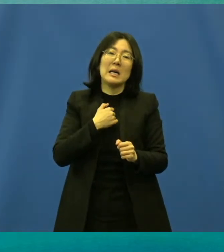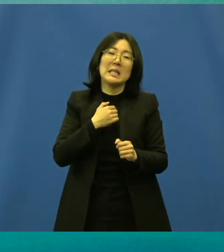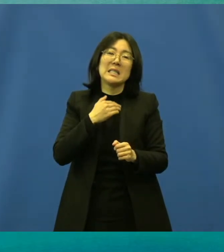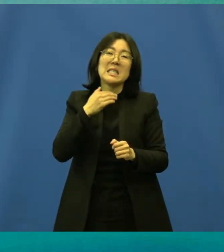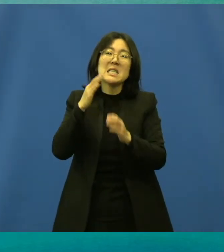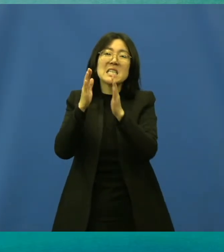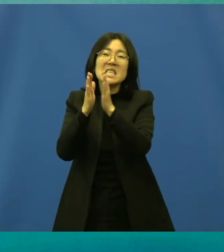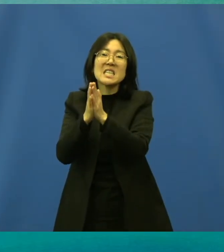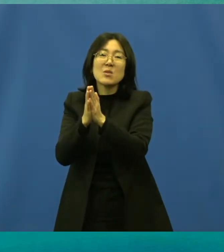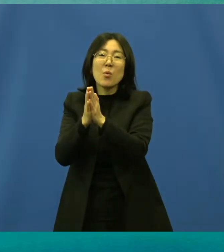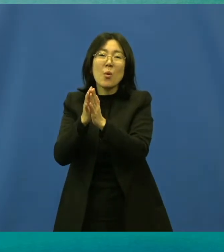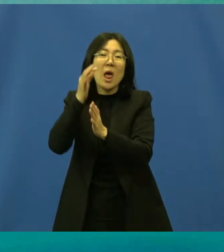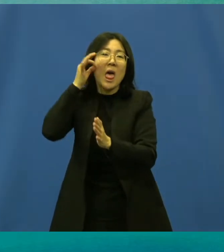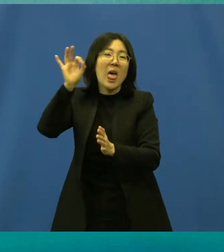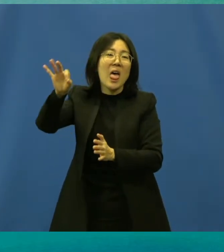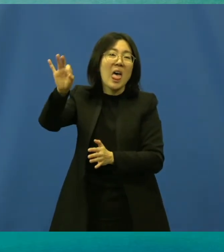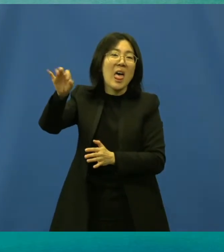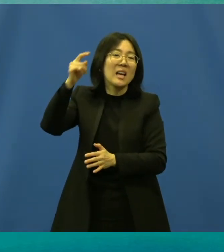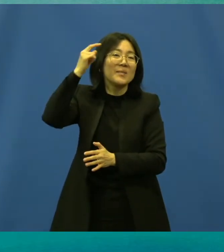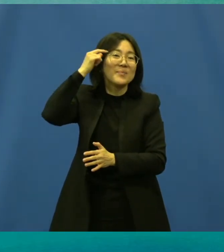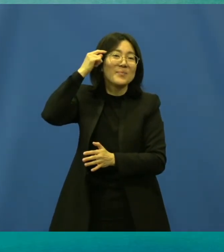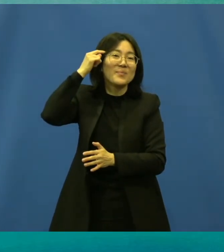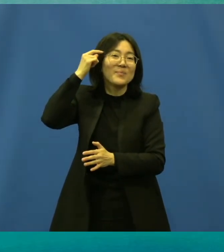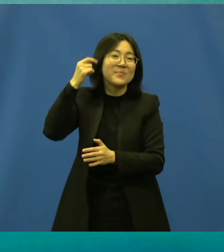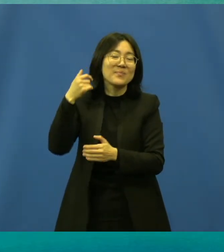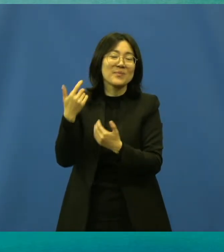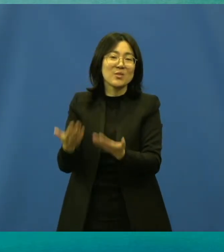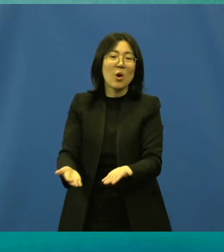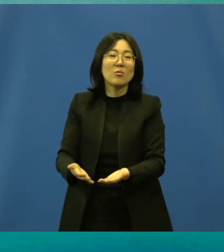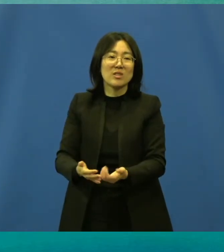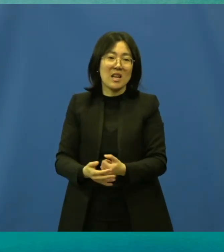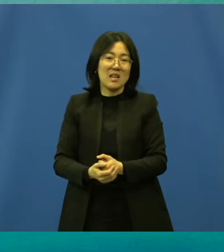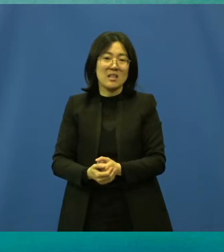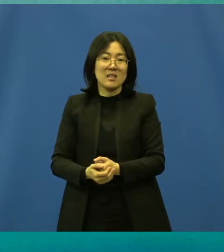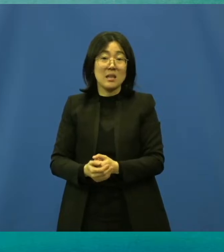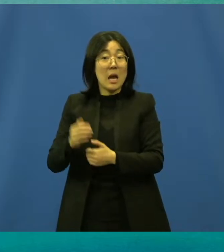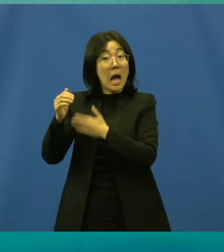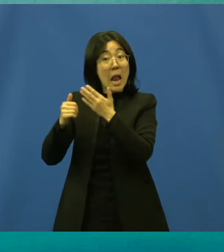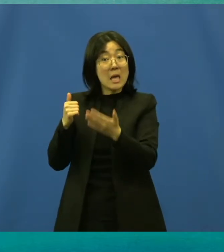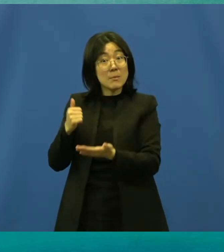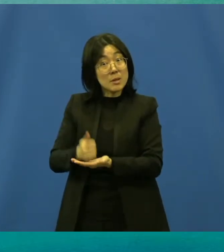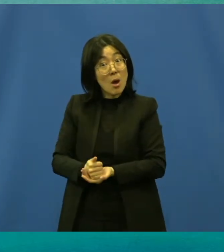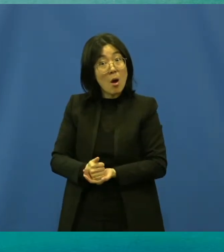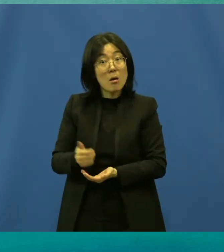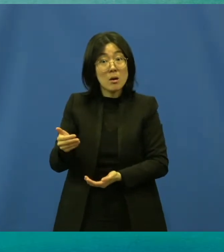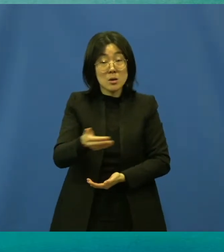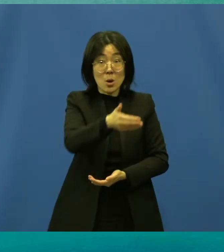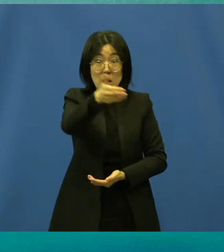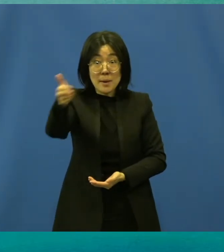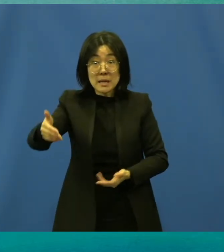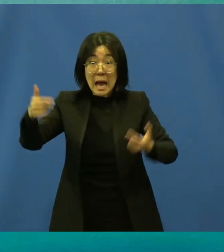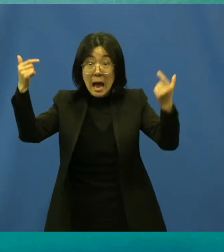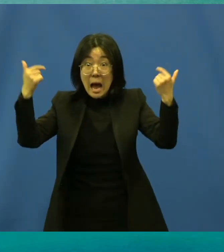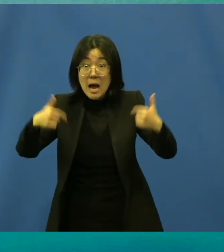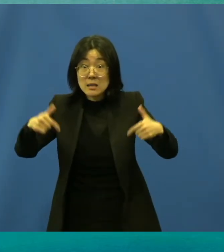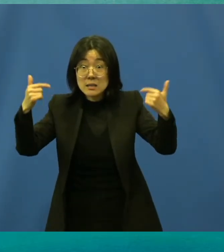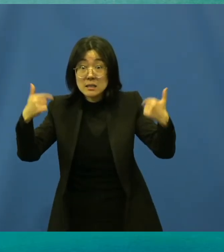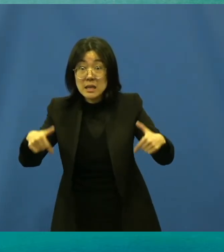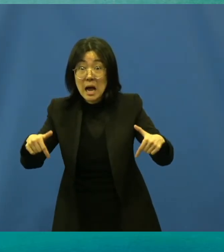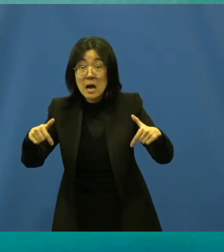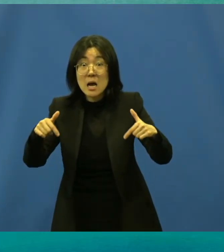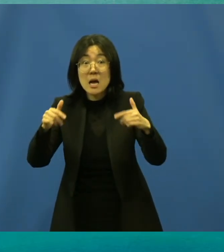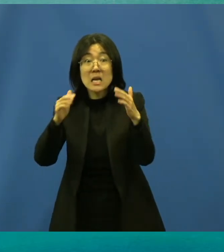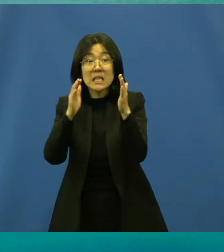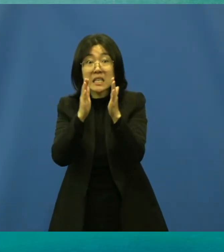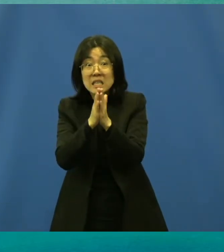하나님은 계속 기도하라는 사인을 주십니다. 여러분 하나님이 기도하라는 사인을 주실 때 기도하셔야